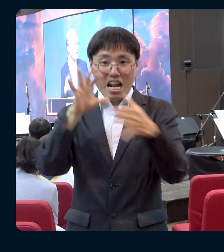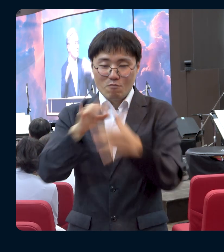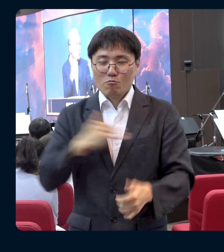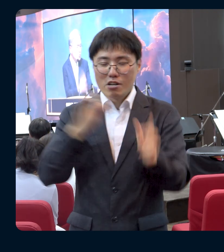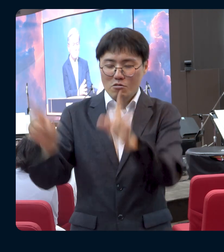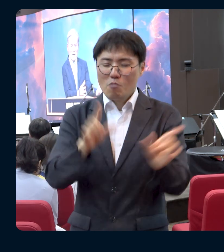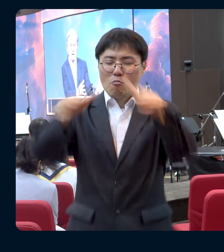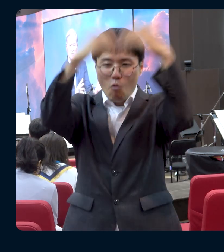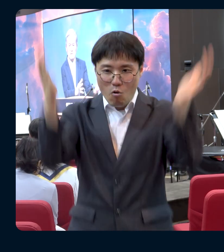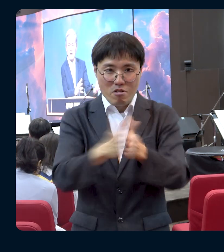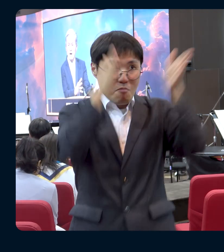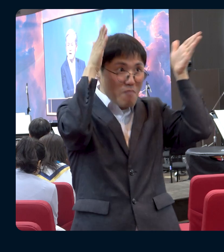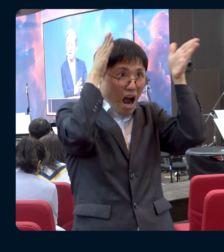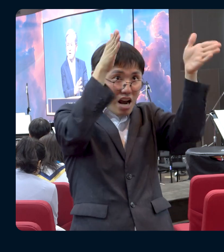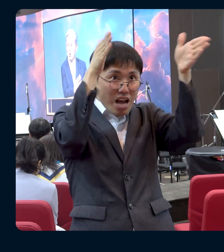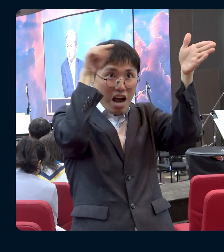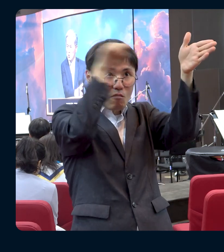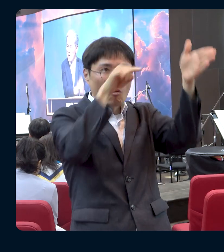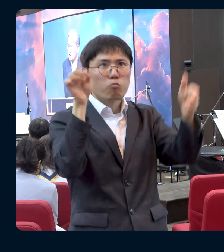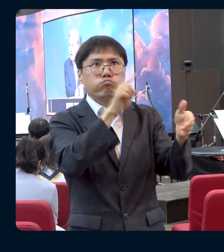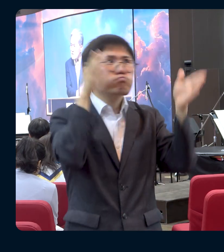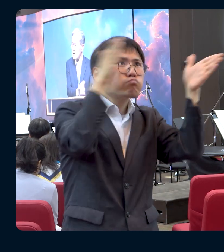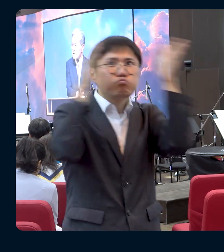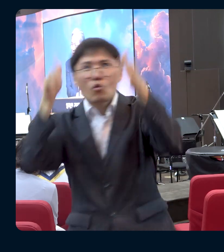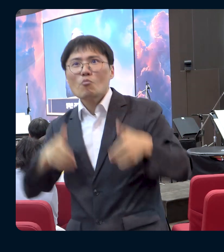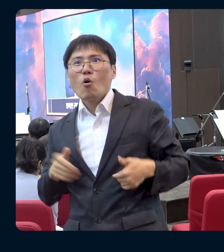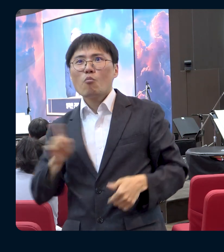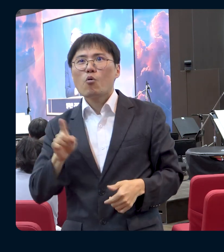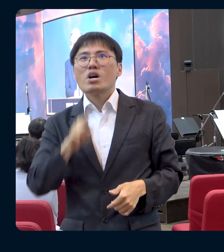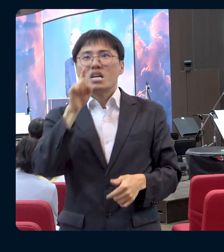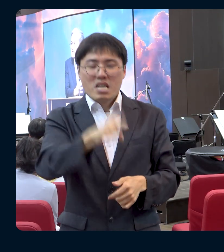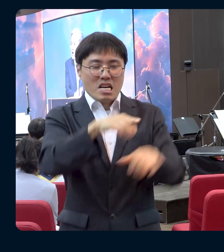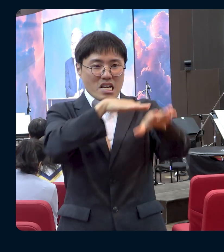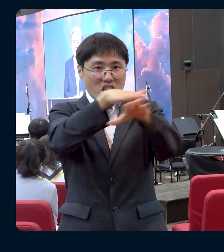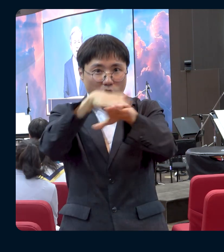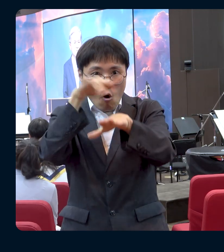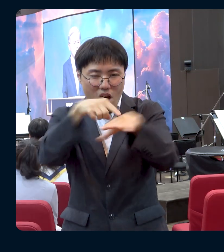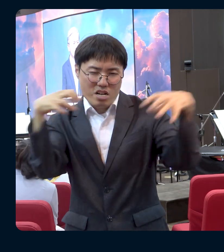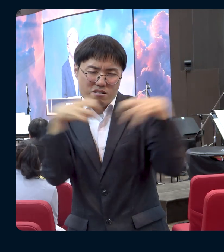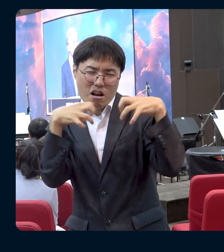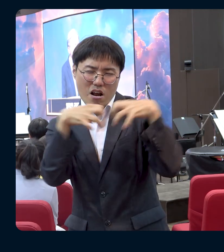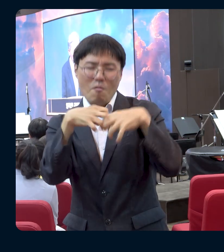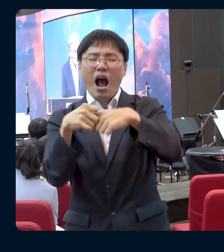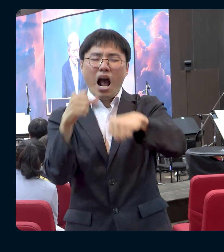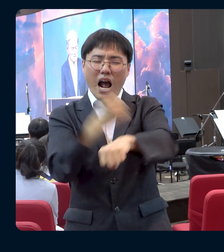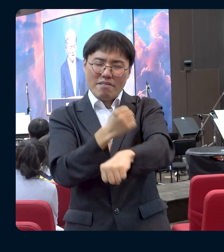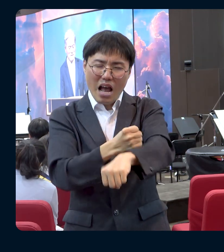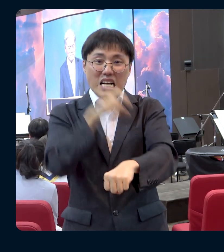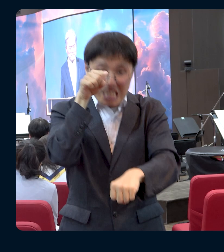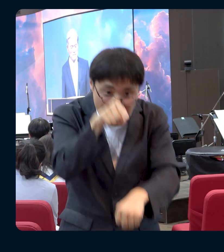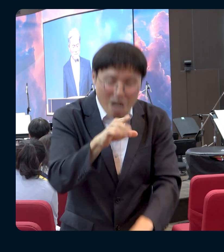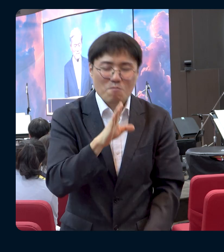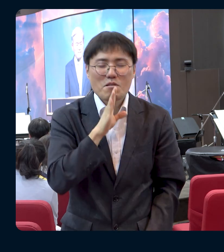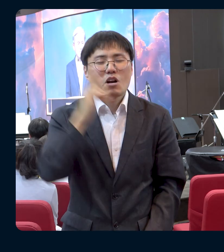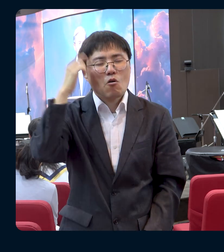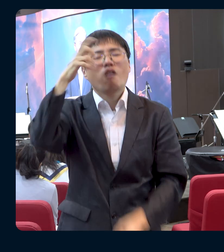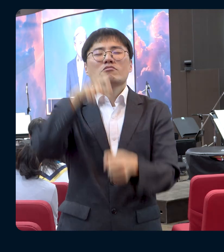관심을, 우리의 삶의 모든 방향을 갖다가 어느 쪽으로 향하게 하느냐, 이 경향 싸움을 하는 거예요. 그게 영적